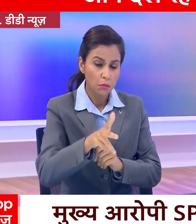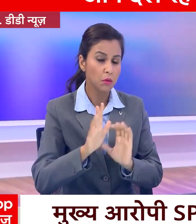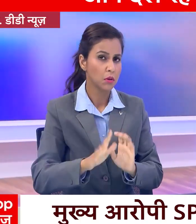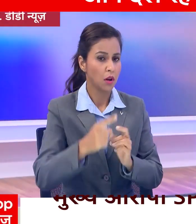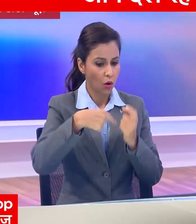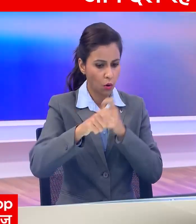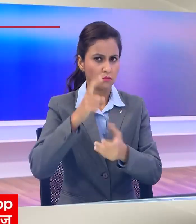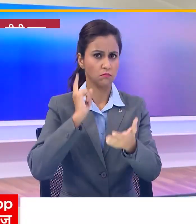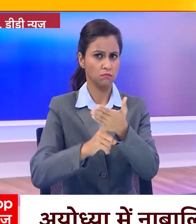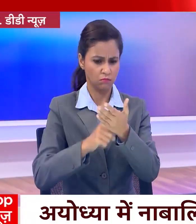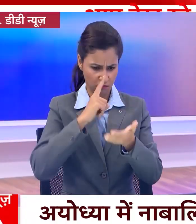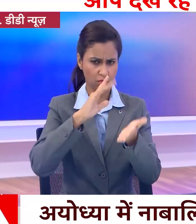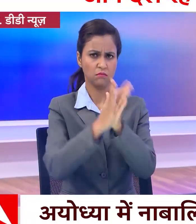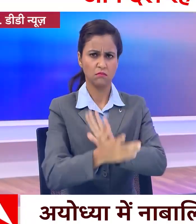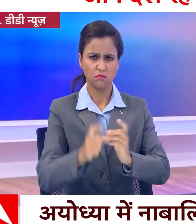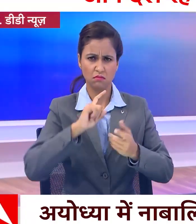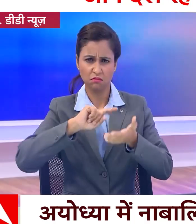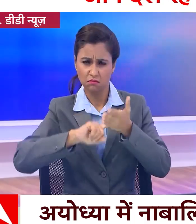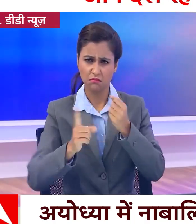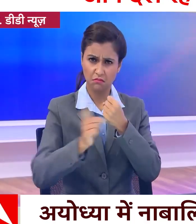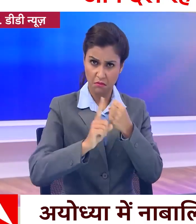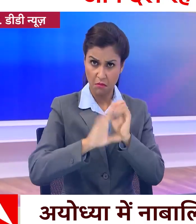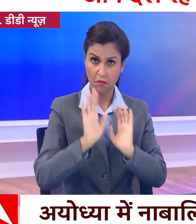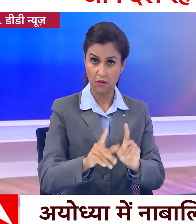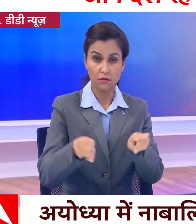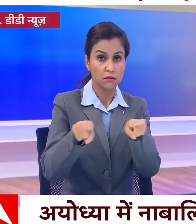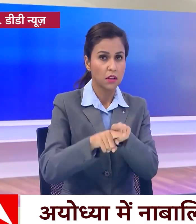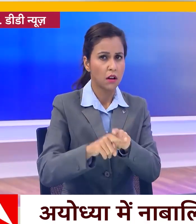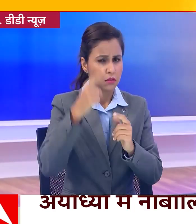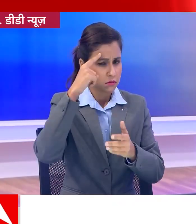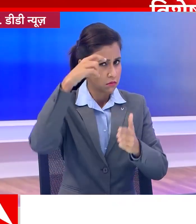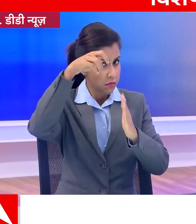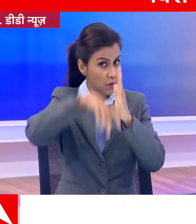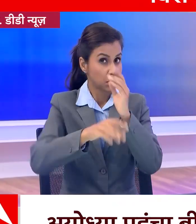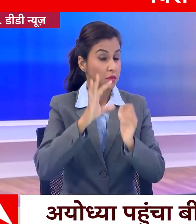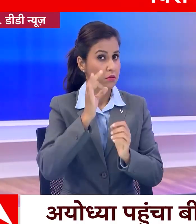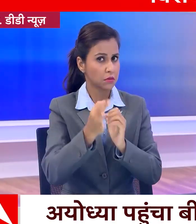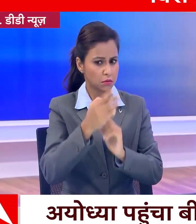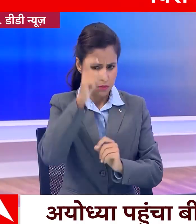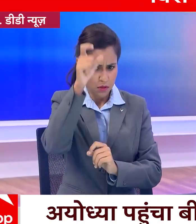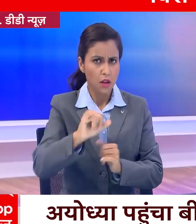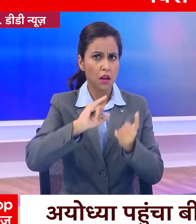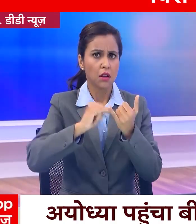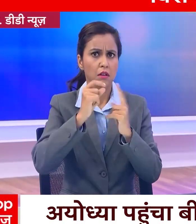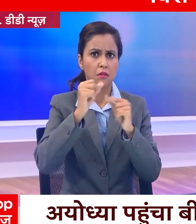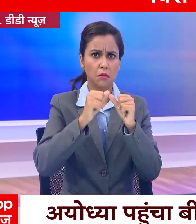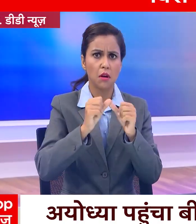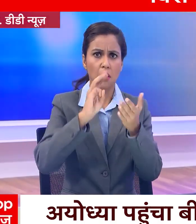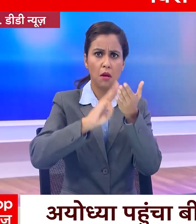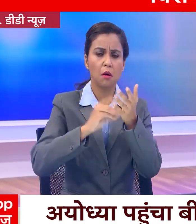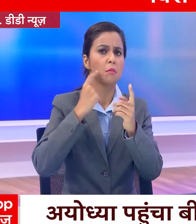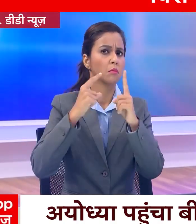आरोपियों के खिलाफ कड़ी कारवाई की जाएगी गौर तरब है कि मामले का मुख्य आरोपी समाजवादी पार्टी के नेता मोहिद